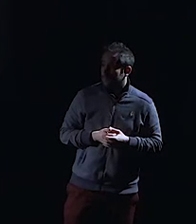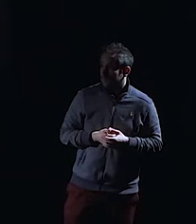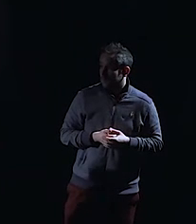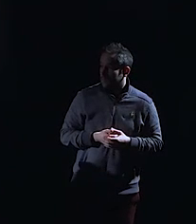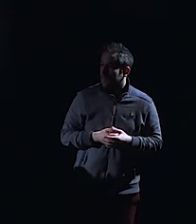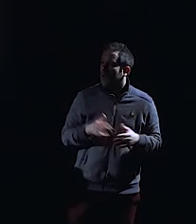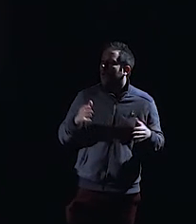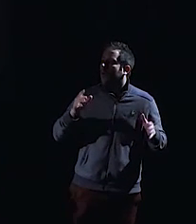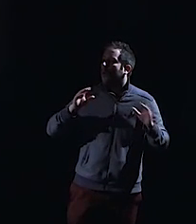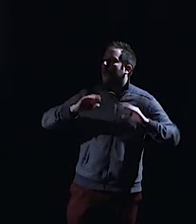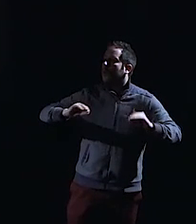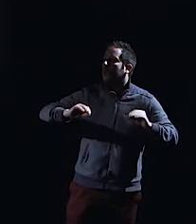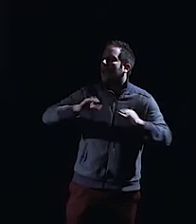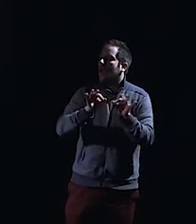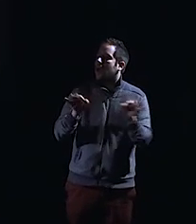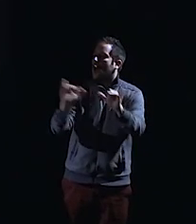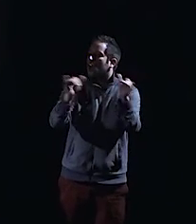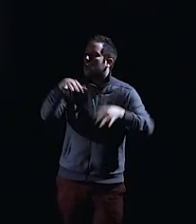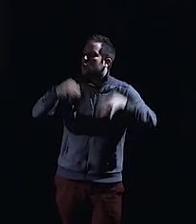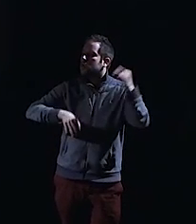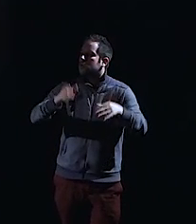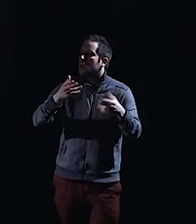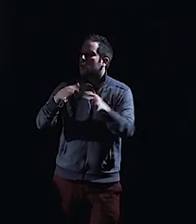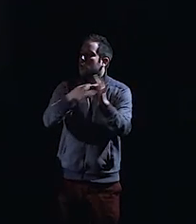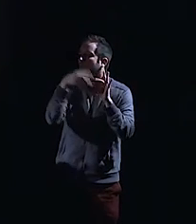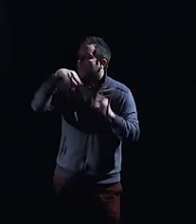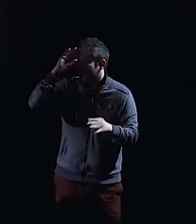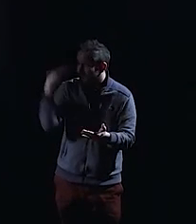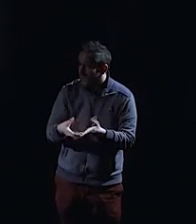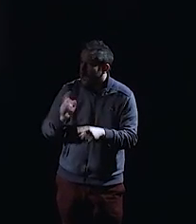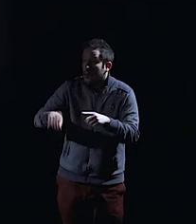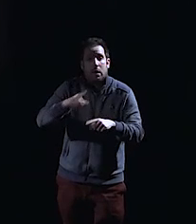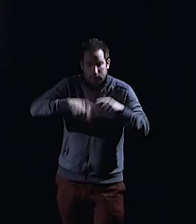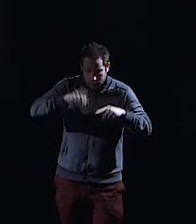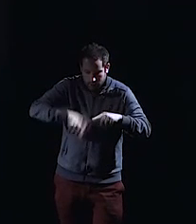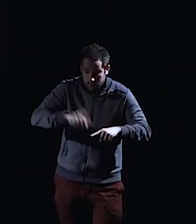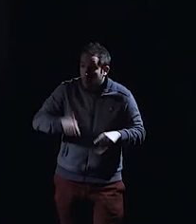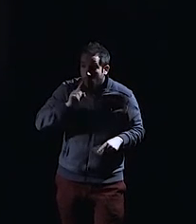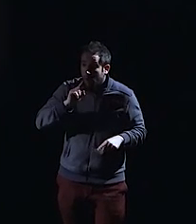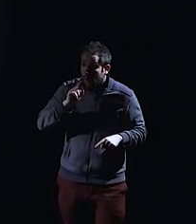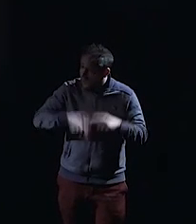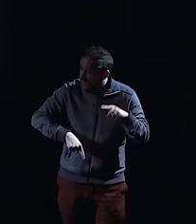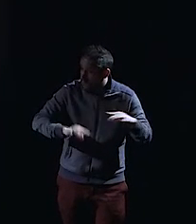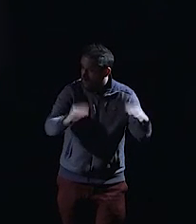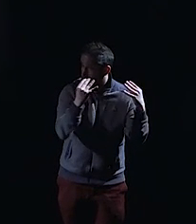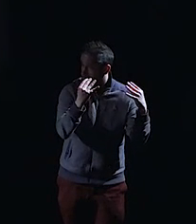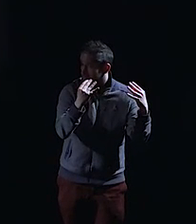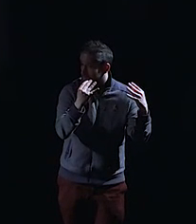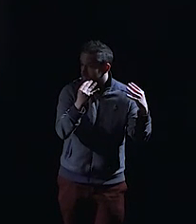Le point, cour de justice de l'Union européenne, c'est ça. Et c'est ça qui est violent. C'est que, il y a des choses qu'on n'a pas le droit de faire parce que les gens te regardent.